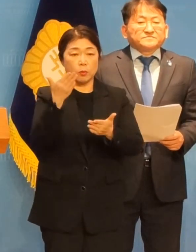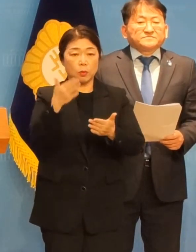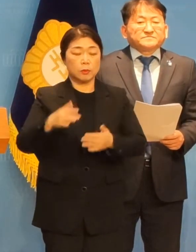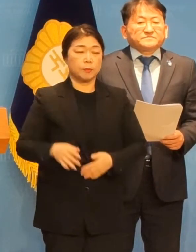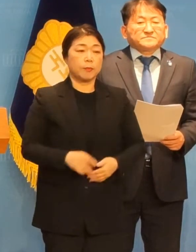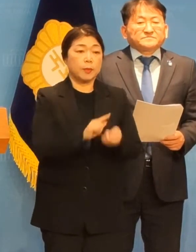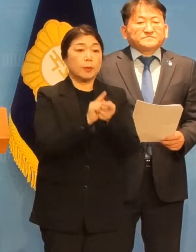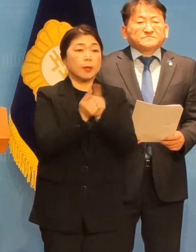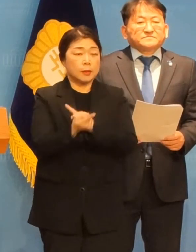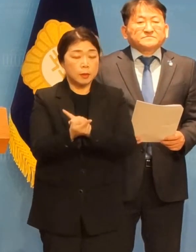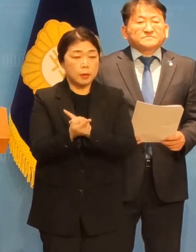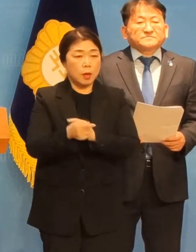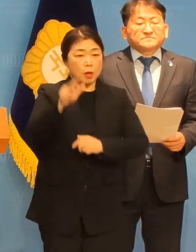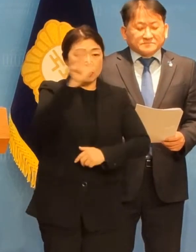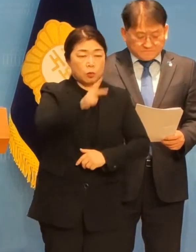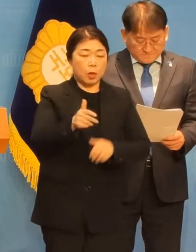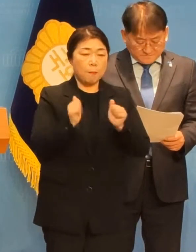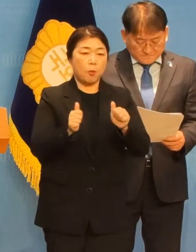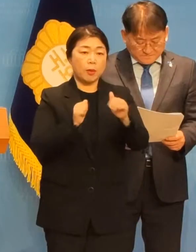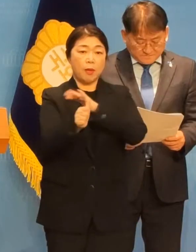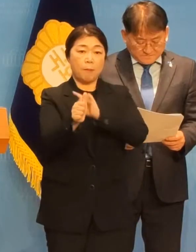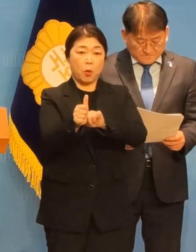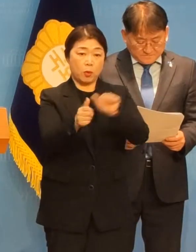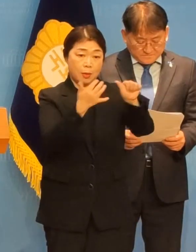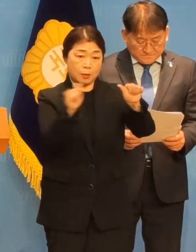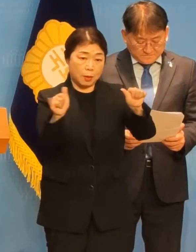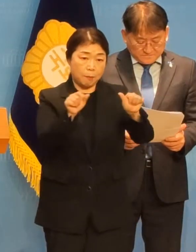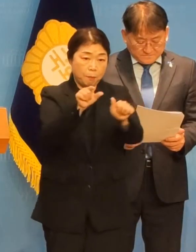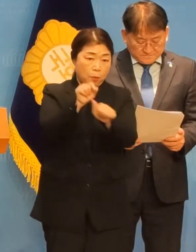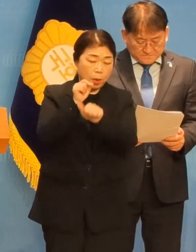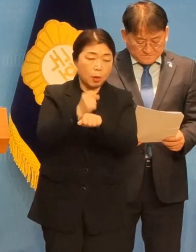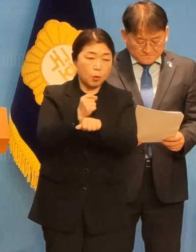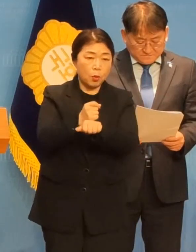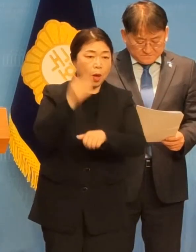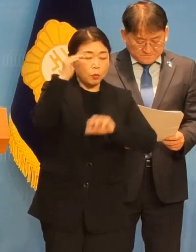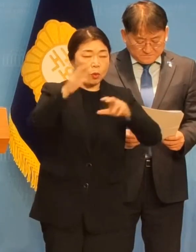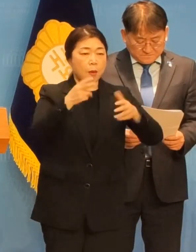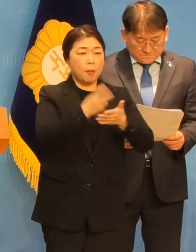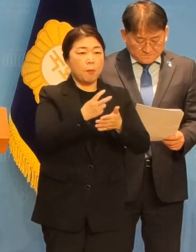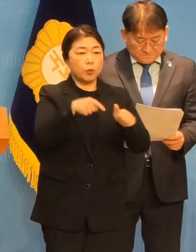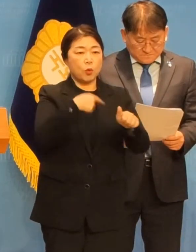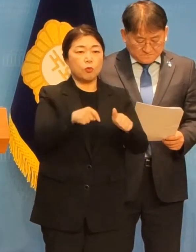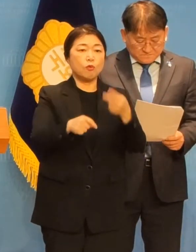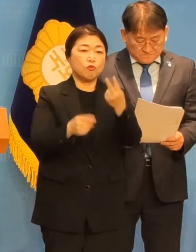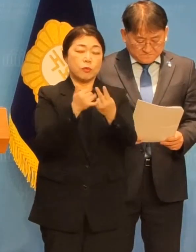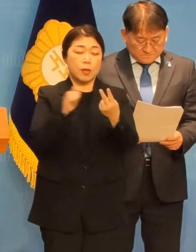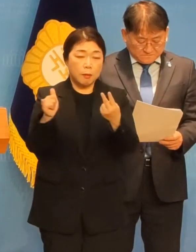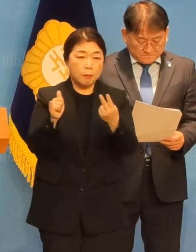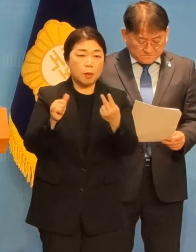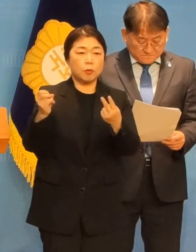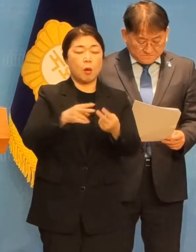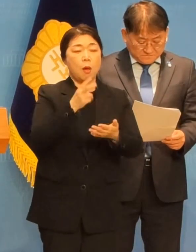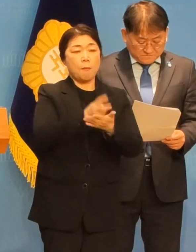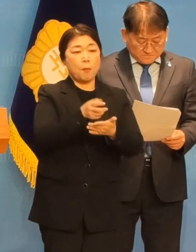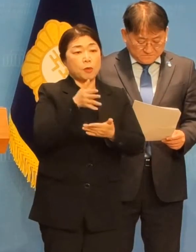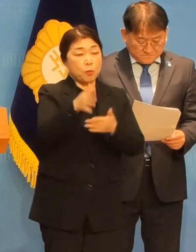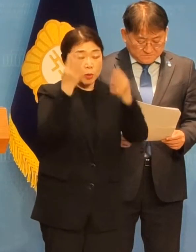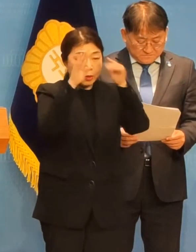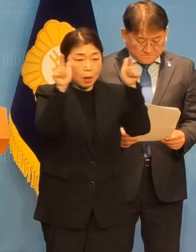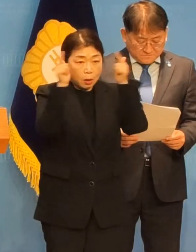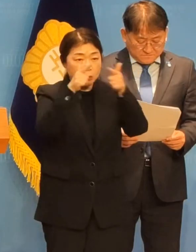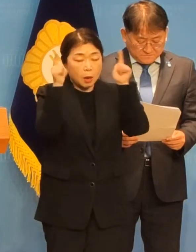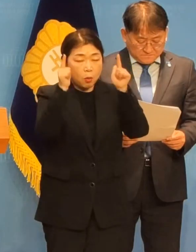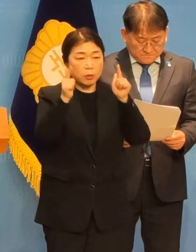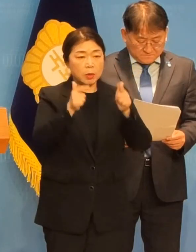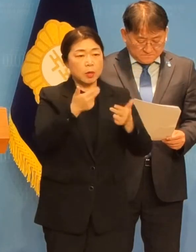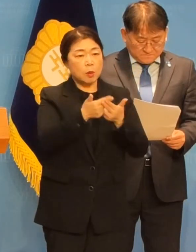대신 전국 법관 대표위에서 5명, 한국 법학교수에서 2명, 법학전문대학원 협의회에서